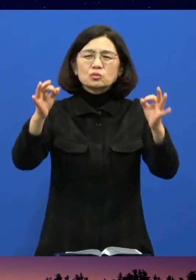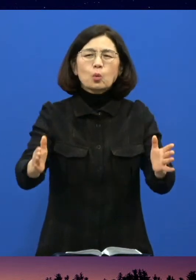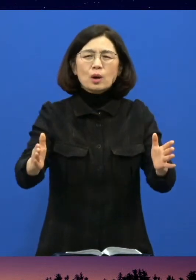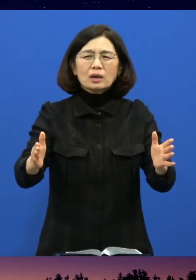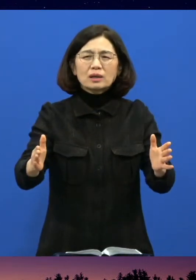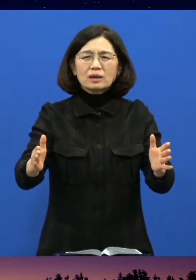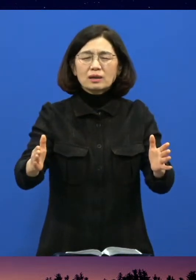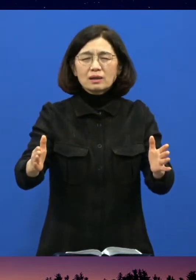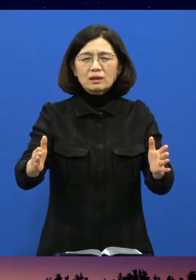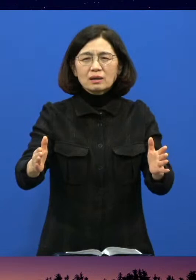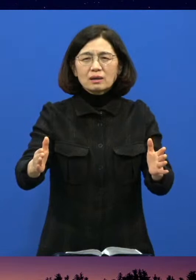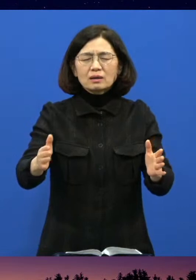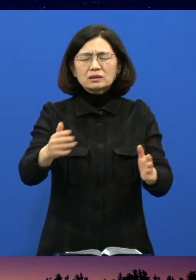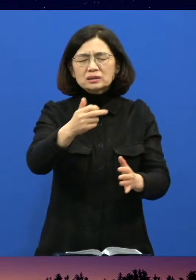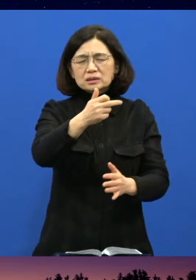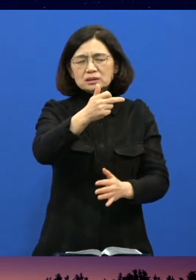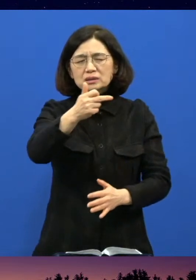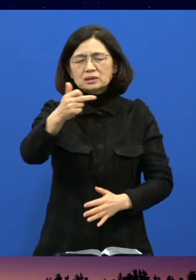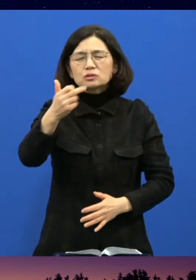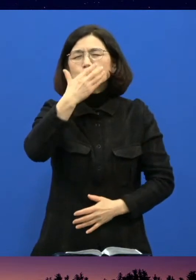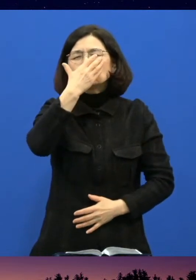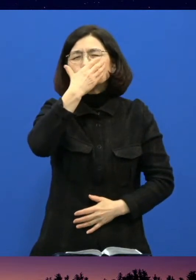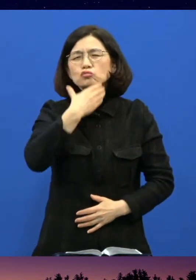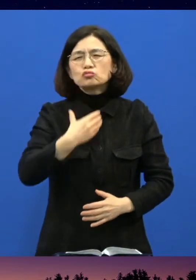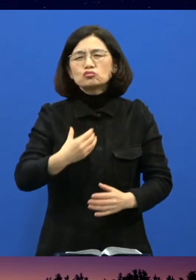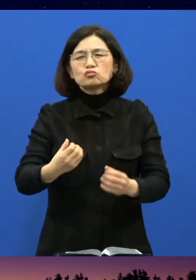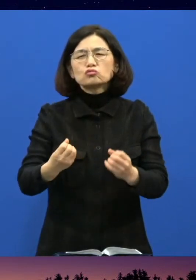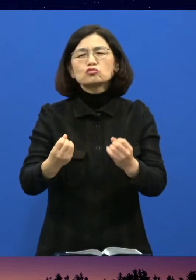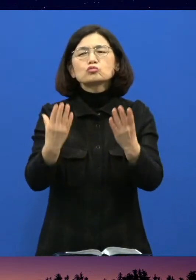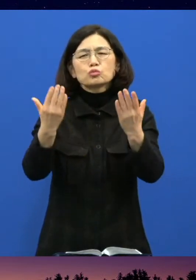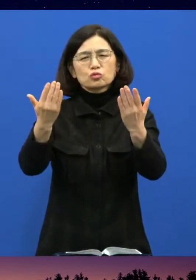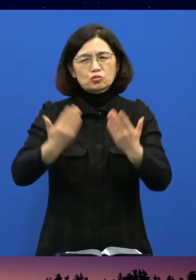놀라운 축복이었어요. 너무도 놀라운.